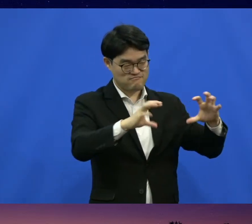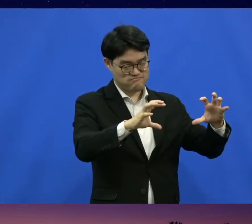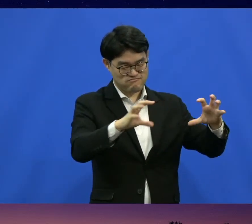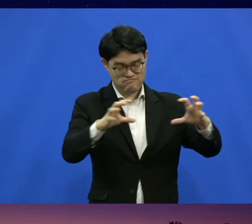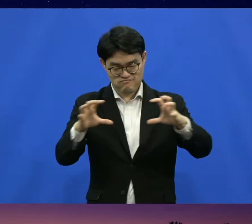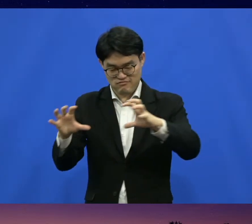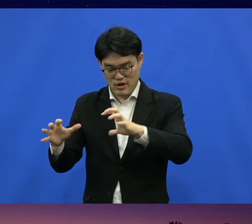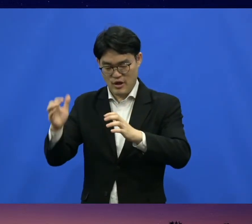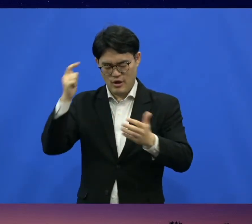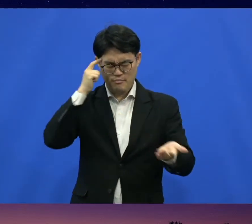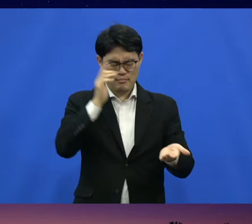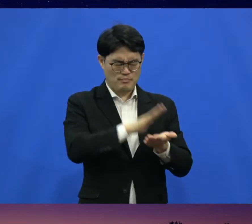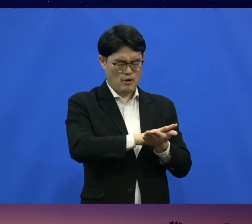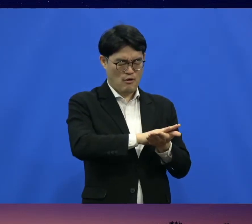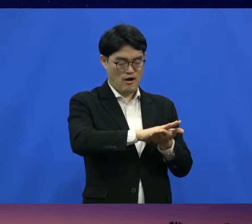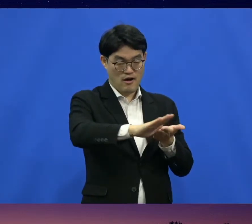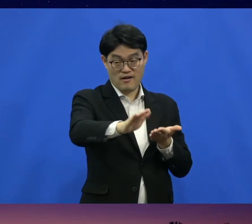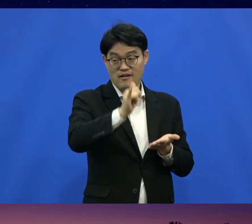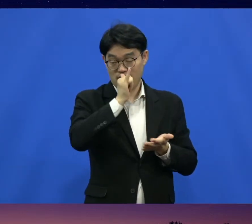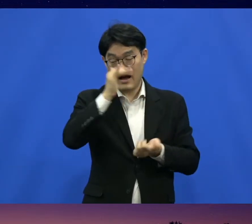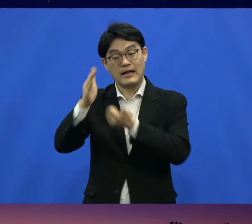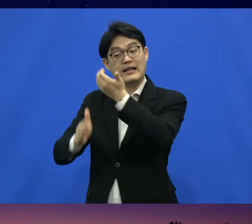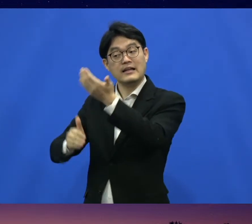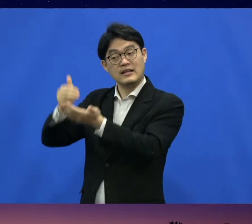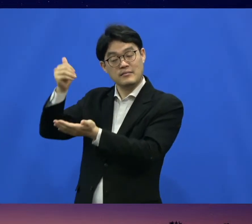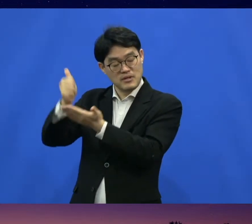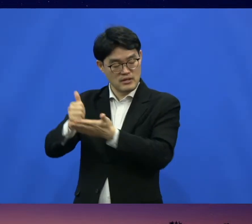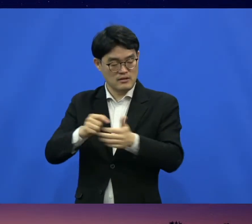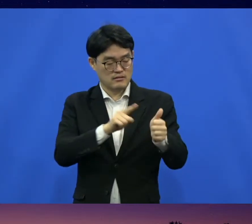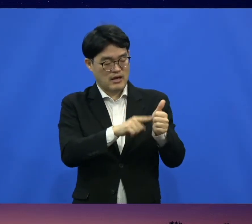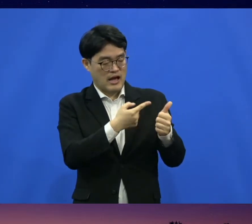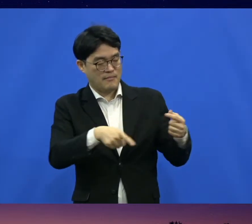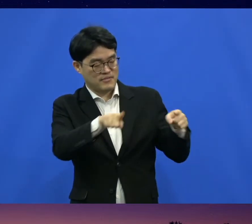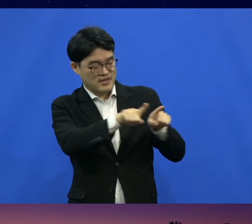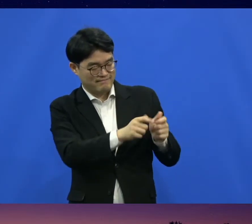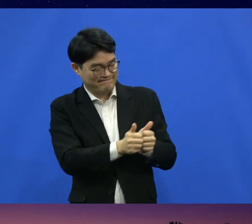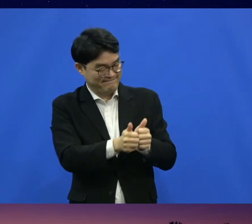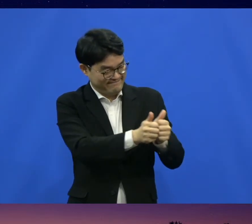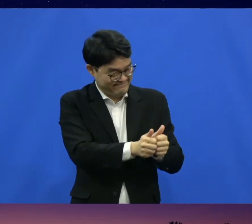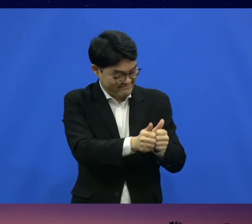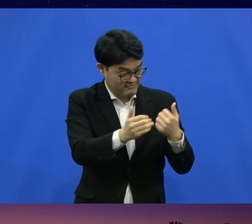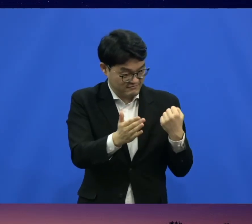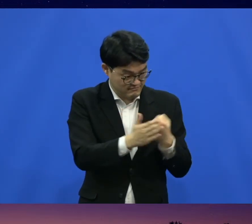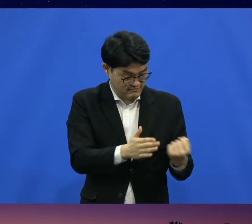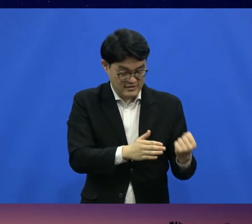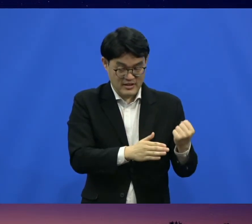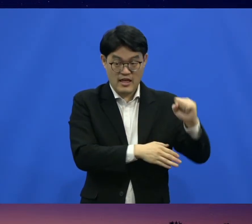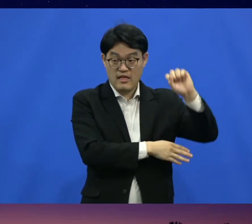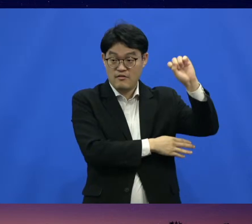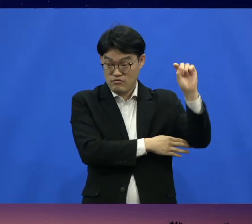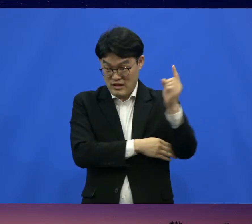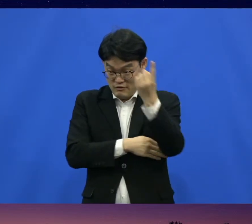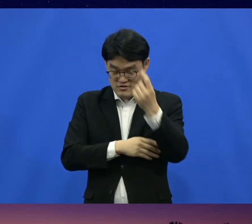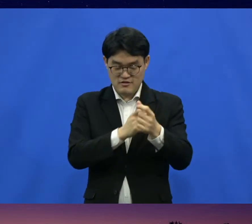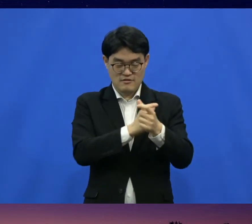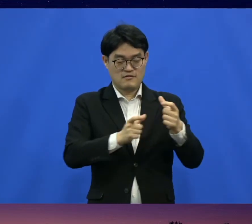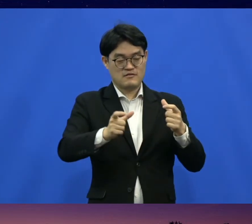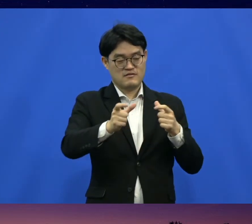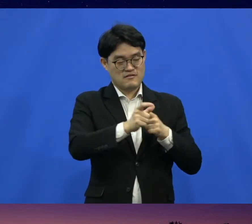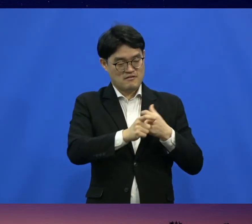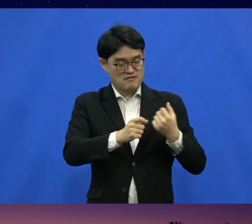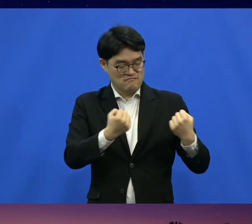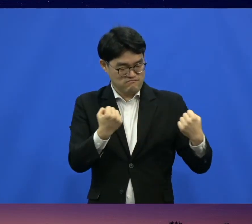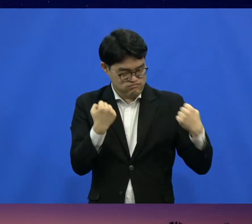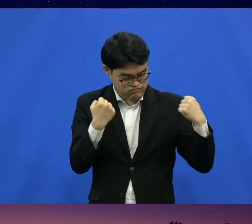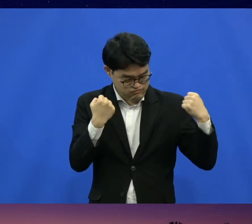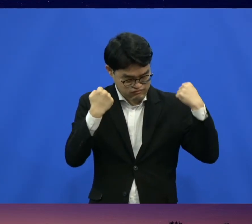여호와께서 함께 하시니 다윗이 점점 강성하여 가니라. 그러니까 나라가 강성대국이 됐는데 그